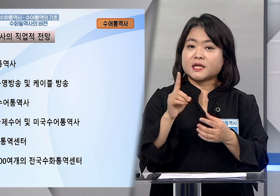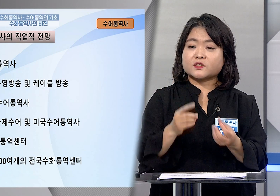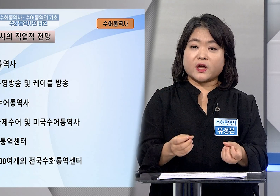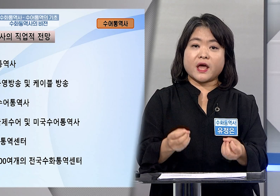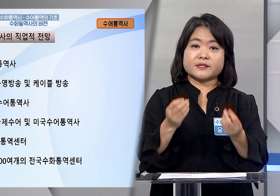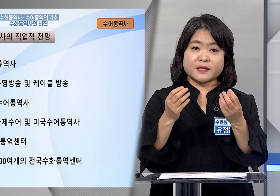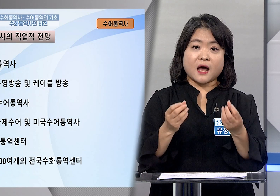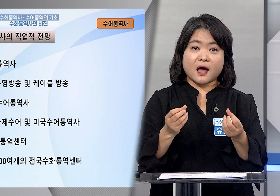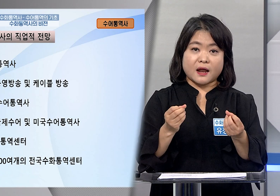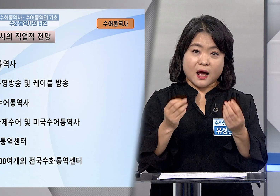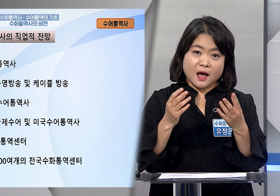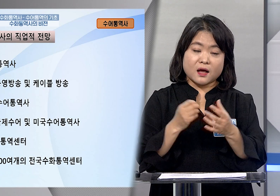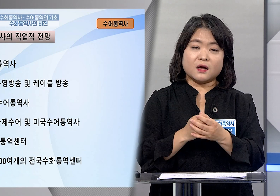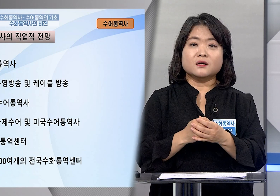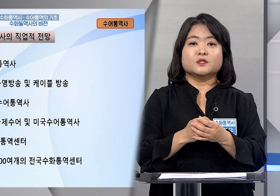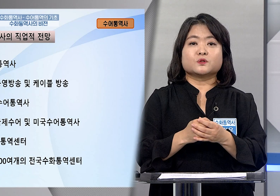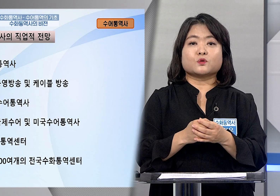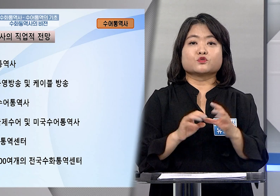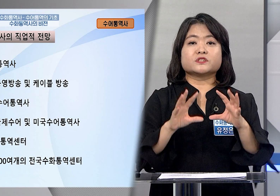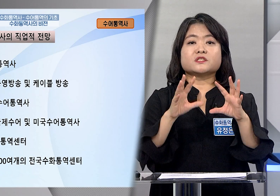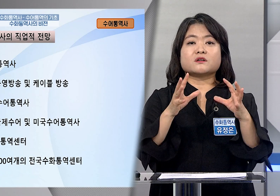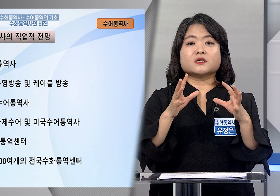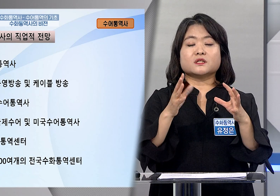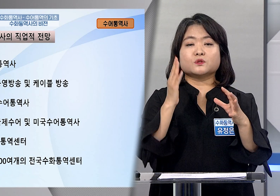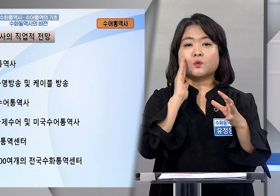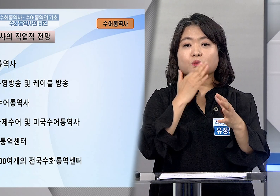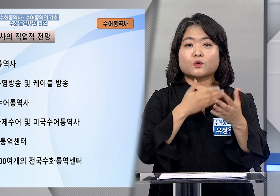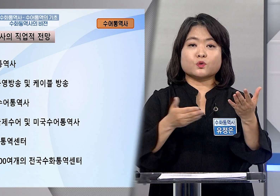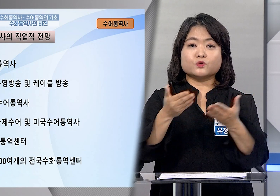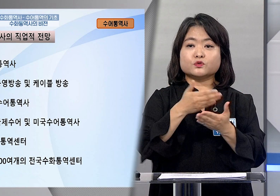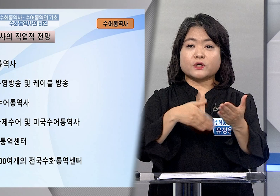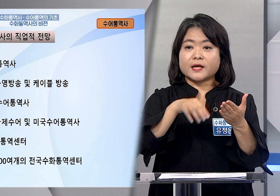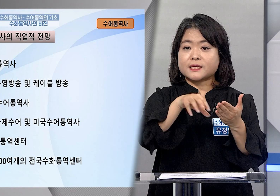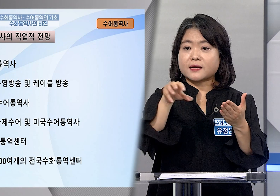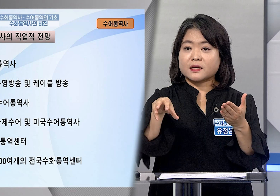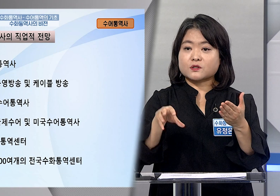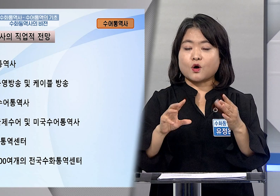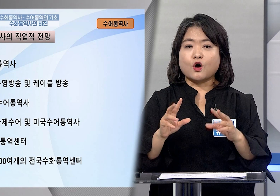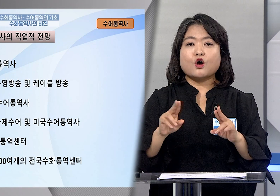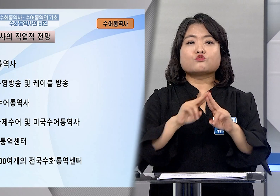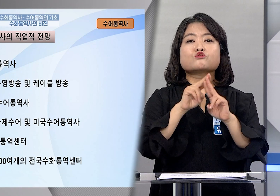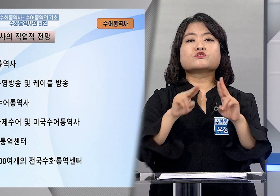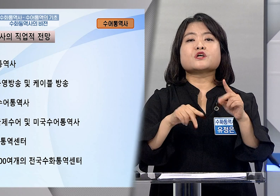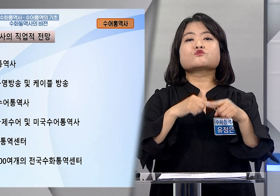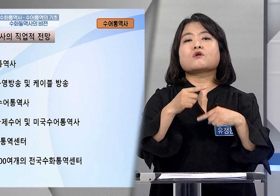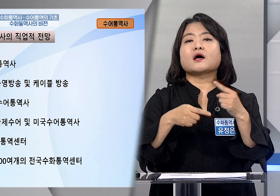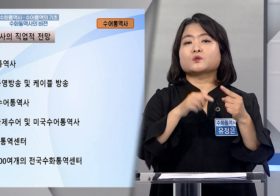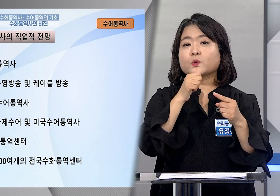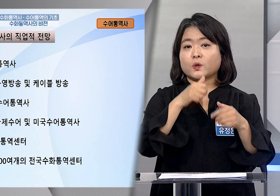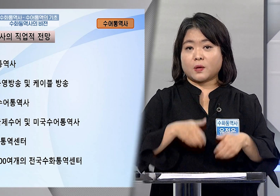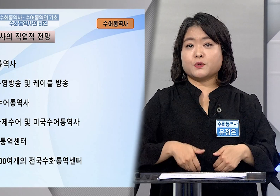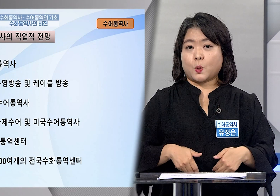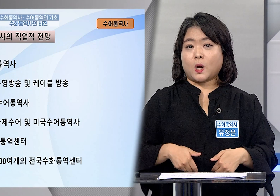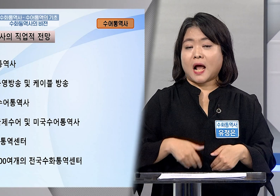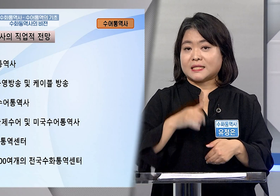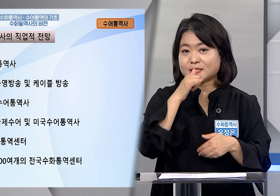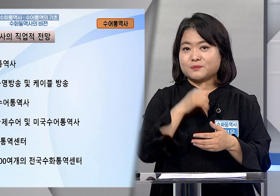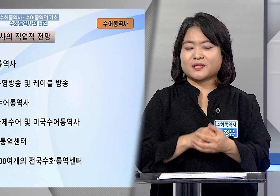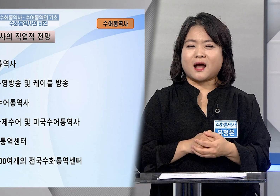WFD에서의 행사나 또 국제적인 농교류의 장에서 국제수화 통역의 필요가 있습니다.